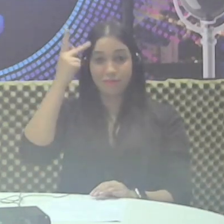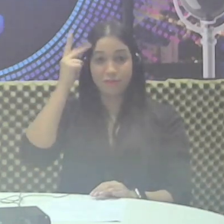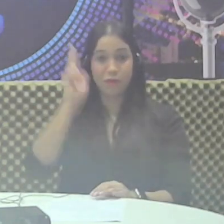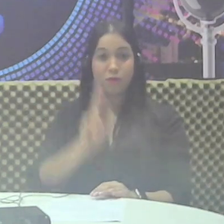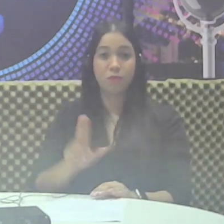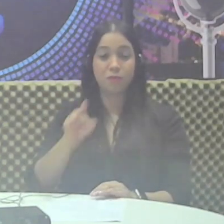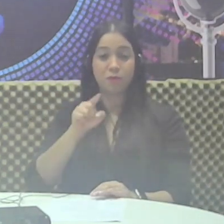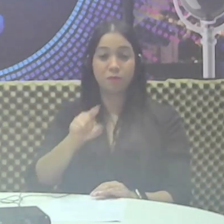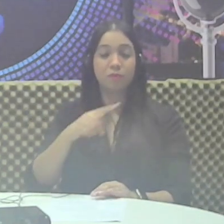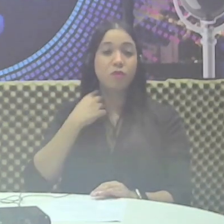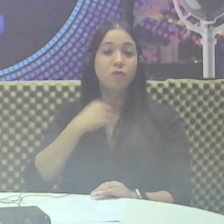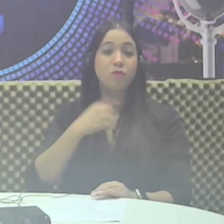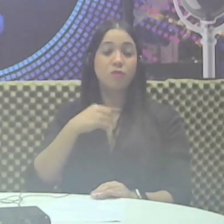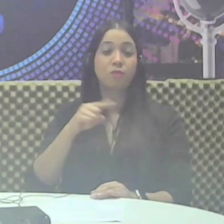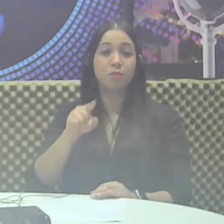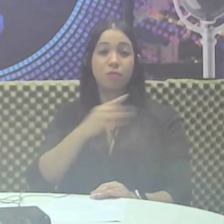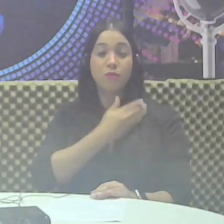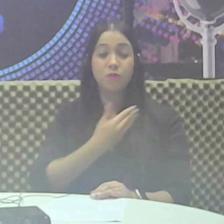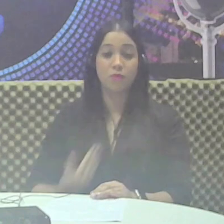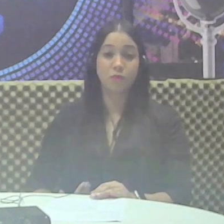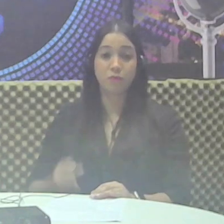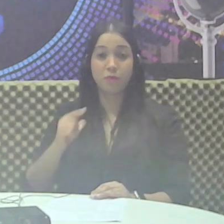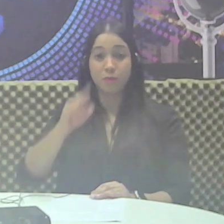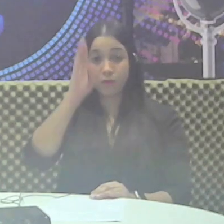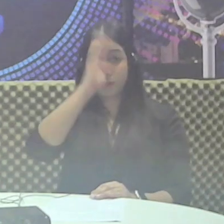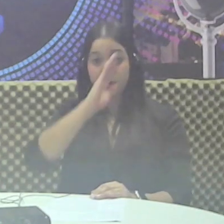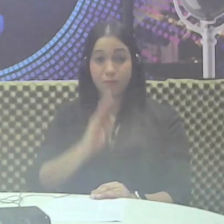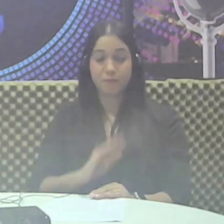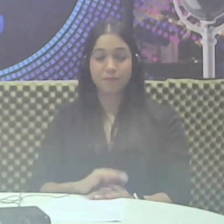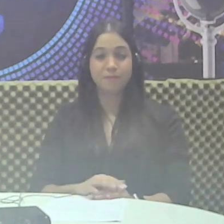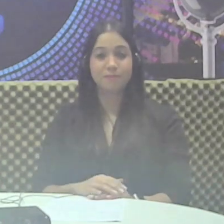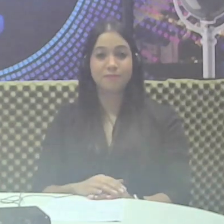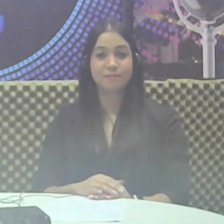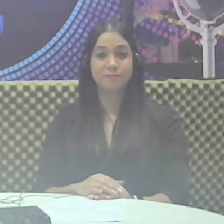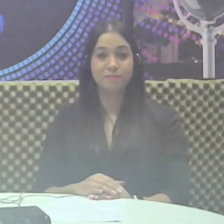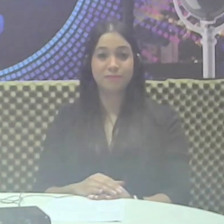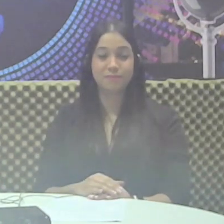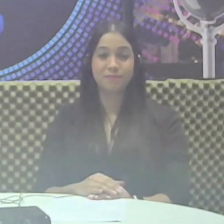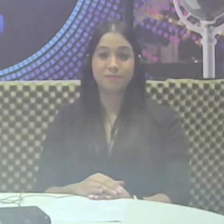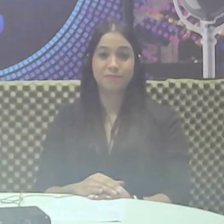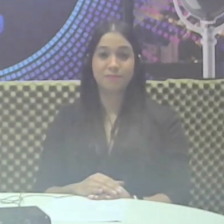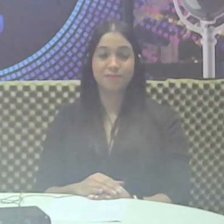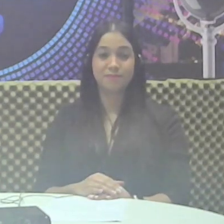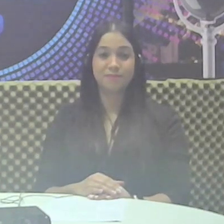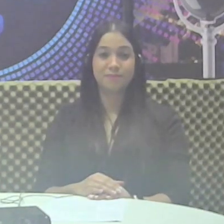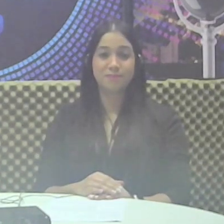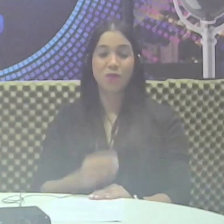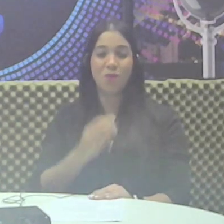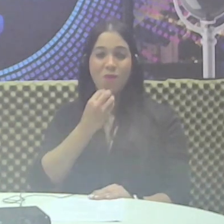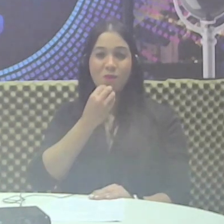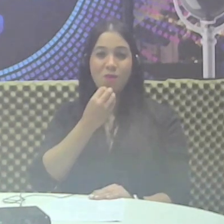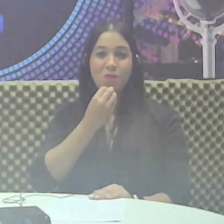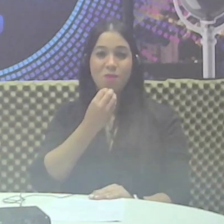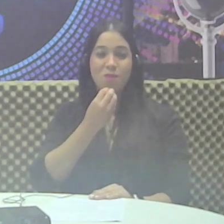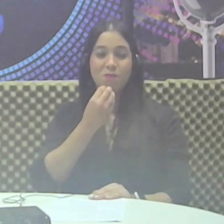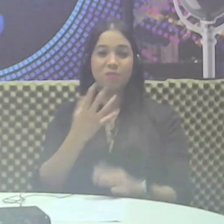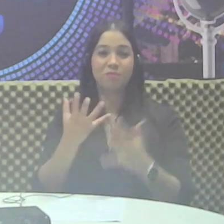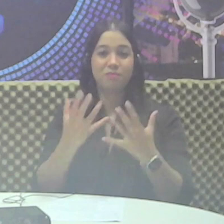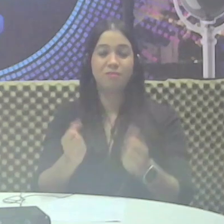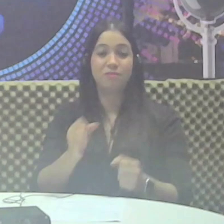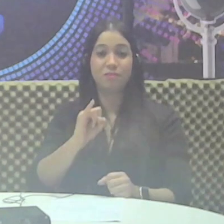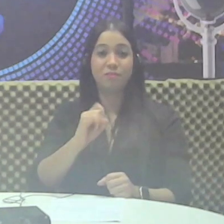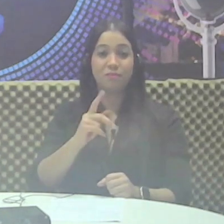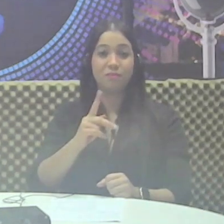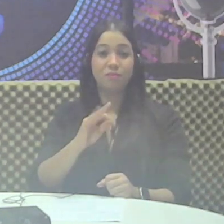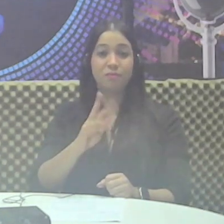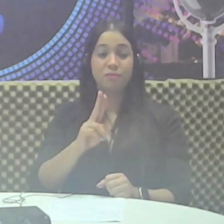uberlândia.mg.gov.br. As oportunidades de aderir ao IPTU Digital